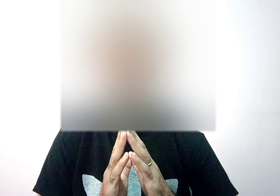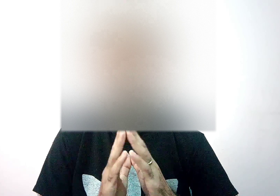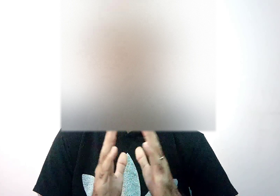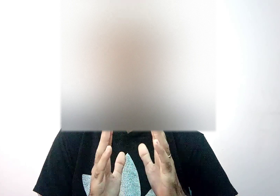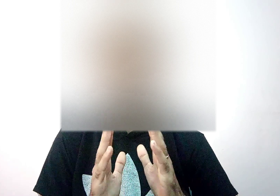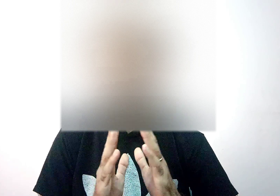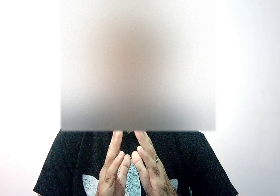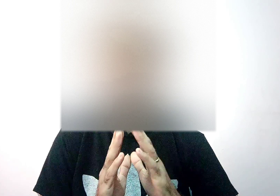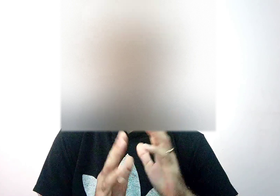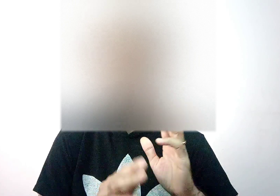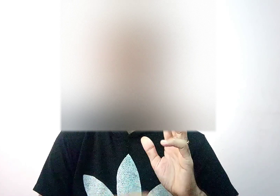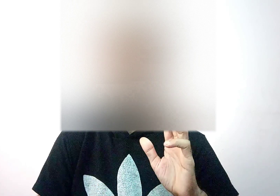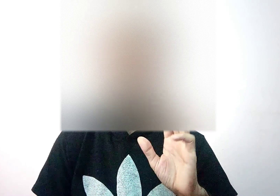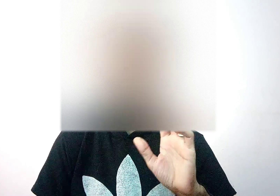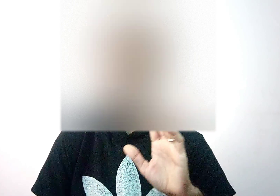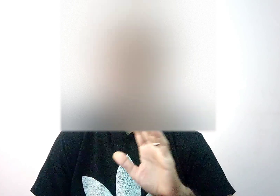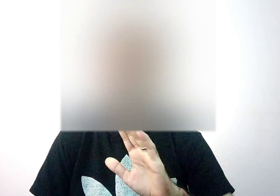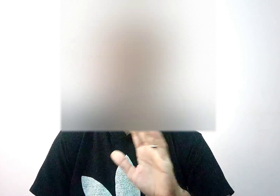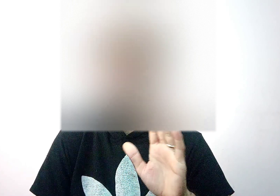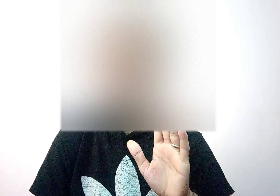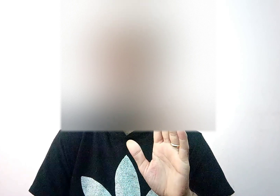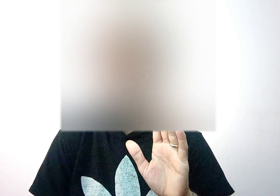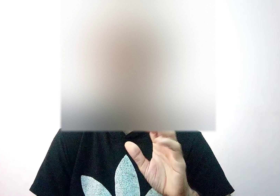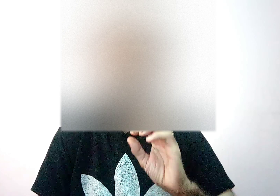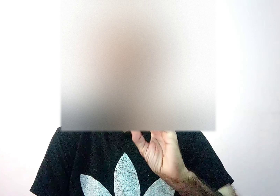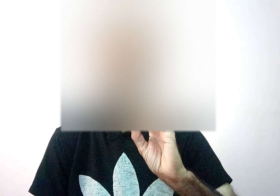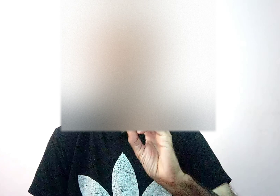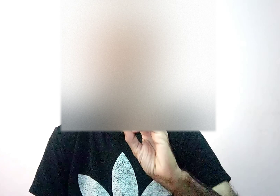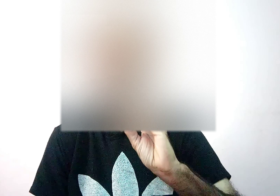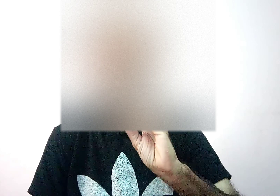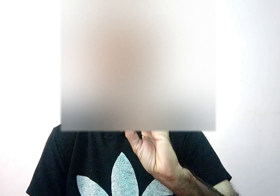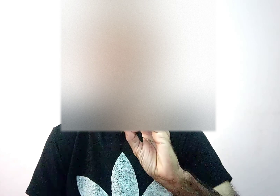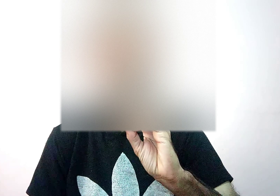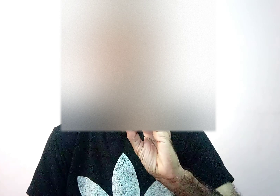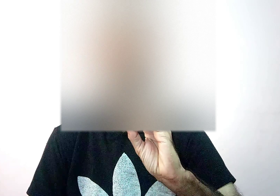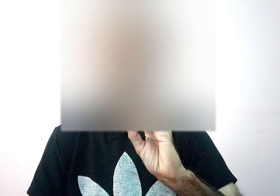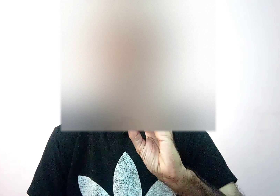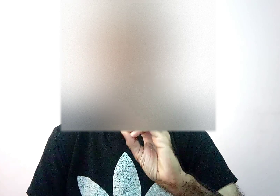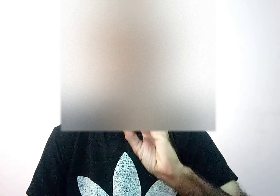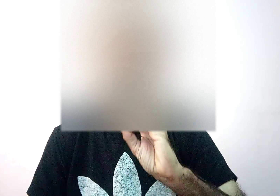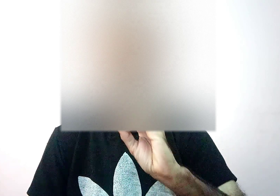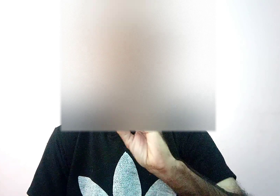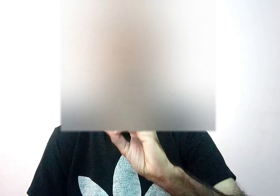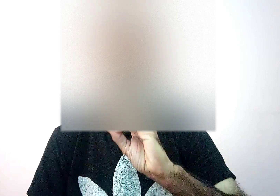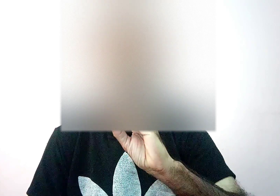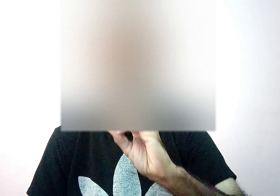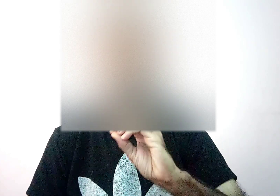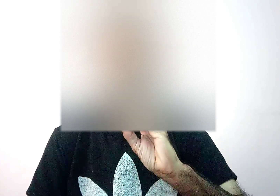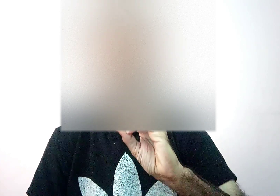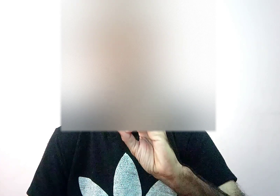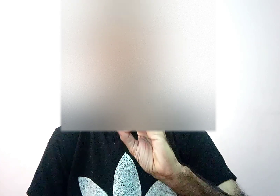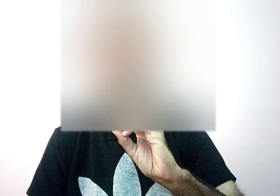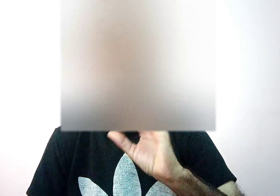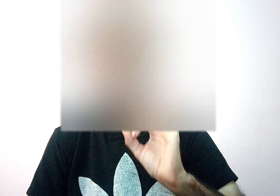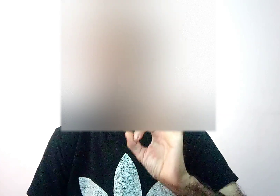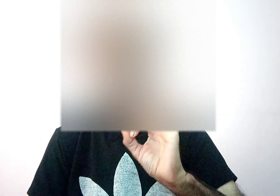وكان في خبر منشور بس الخبر ده الصراحه انا مش متاكد منه وما اتكلمتش عنه بالتفصيل، لان ما احبش اتكلم عن اي معلومه في فيديو غير لما